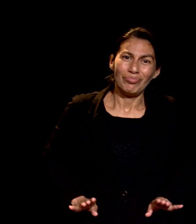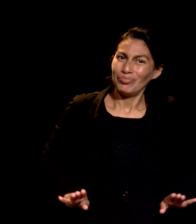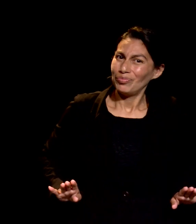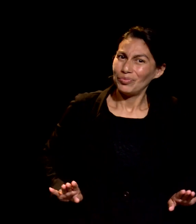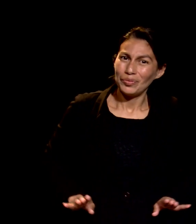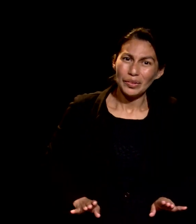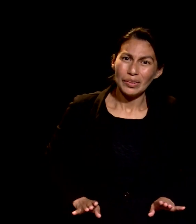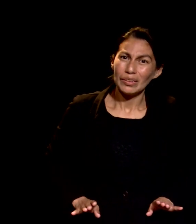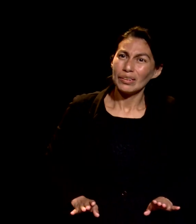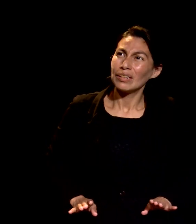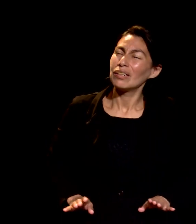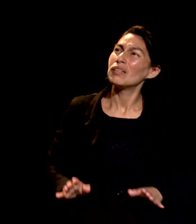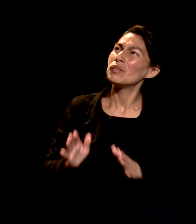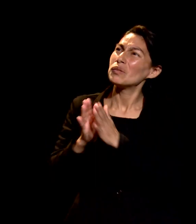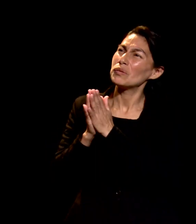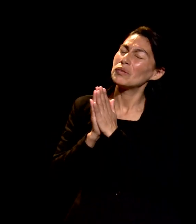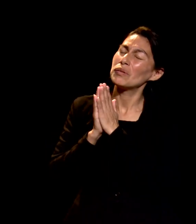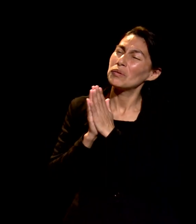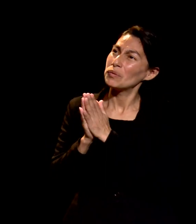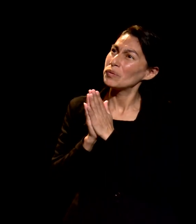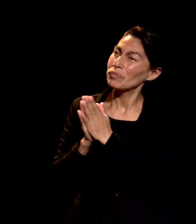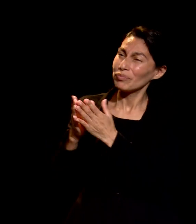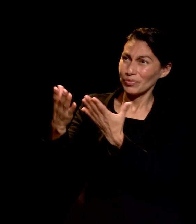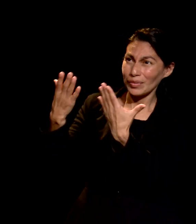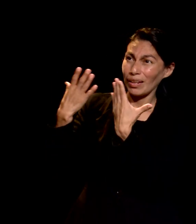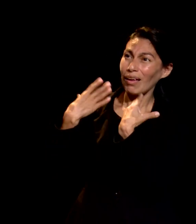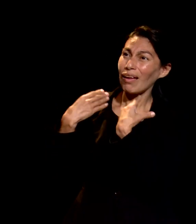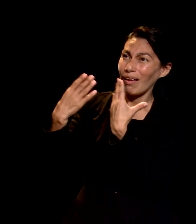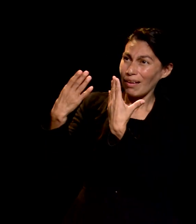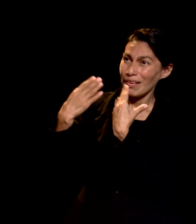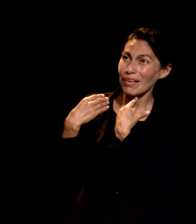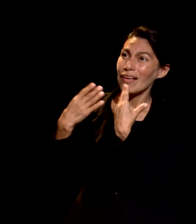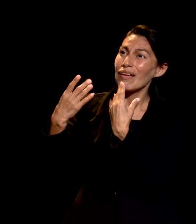Enseñame Enseñame a comprender